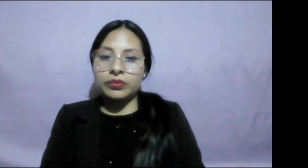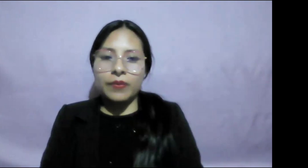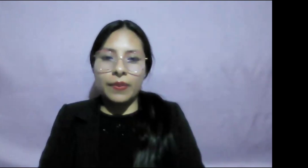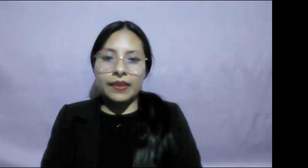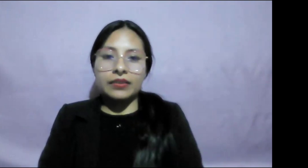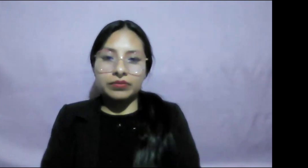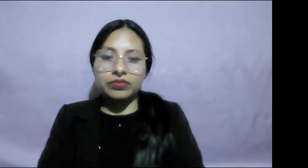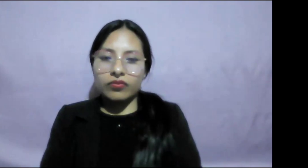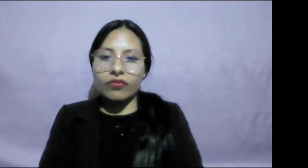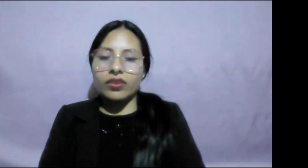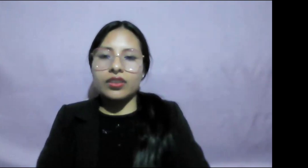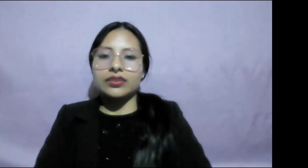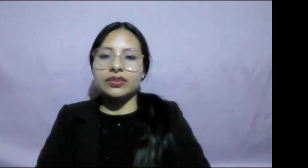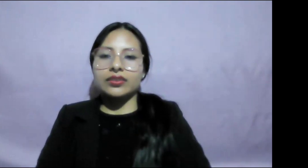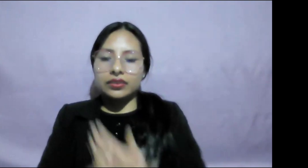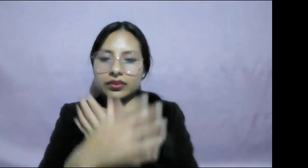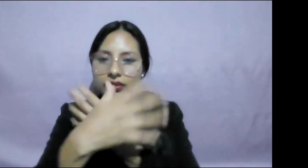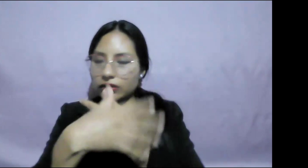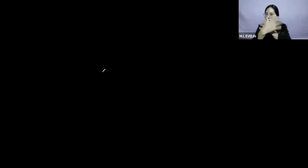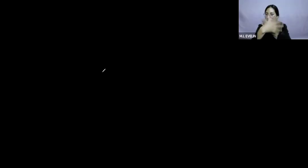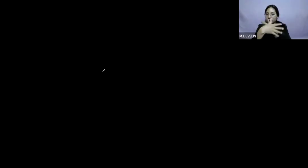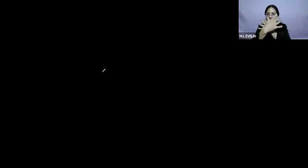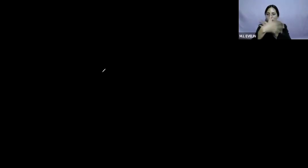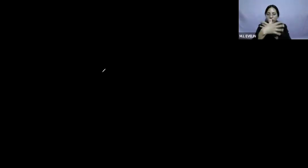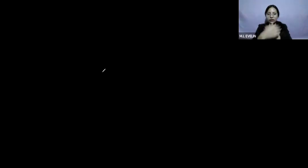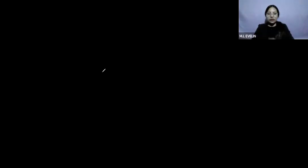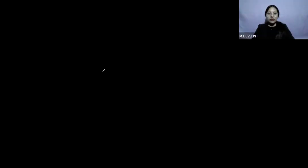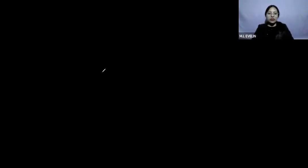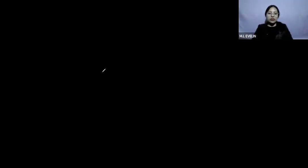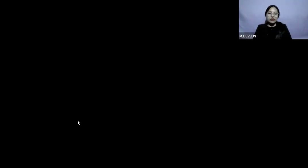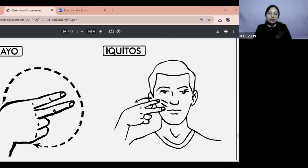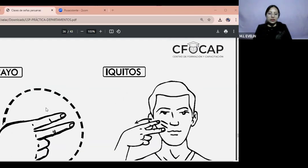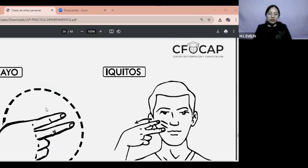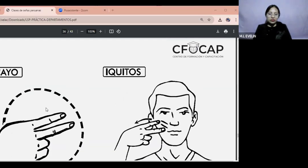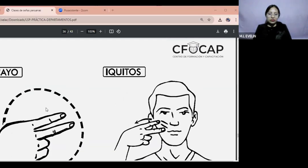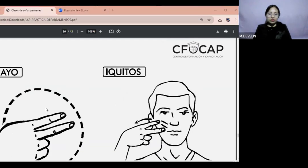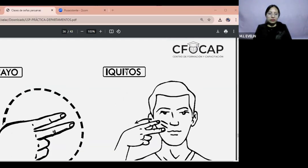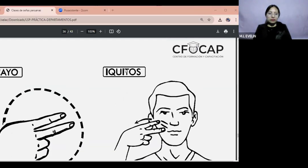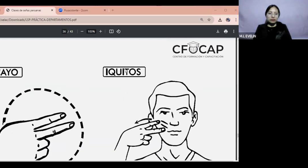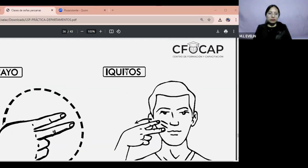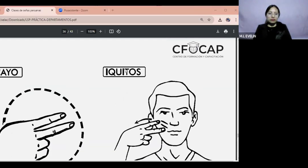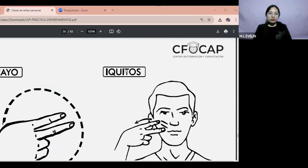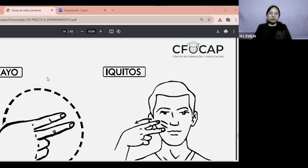continuamos Ahí está con